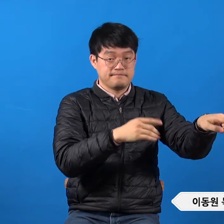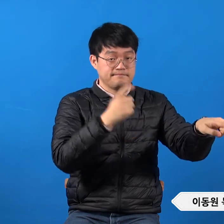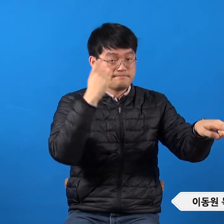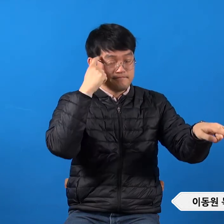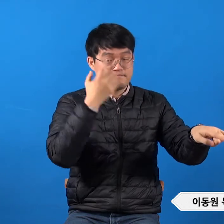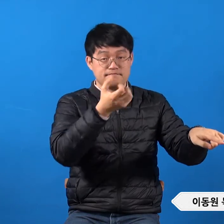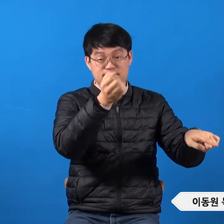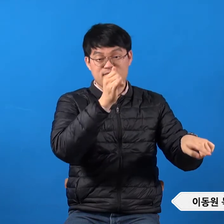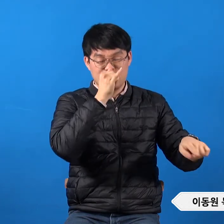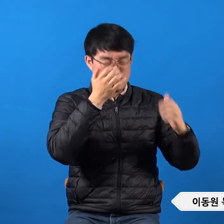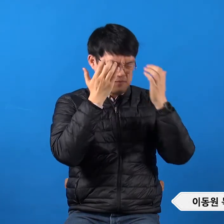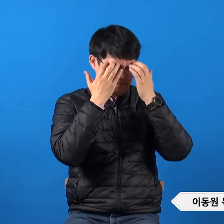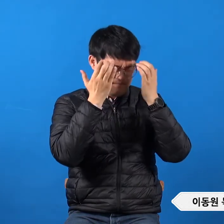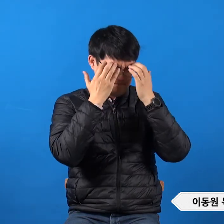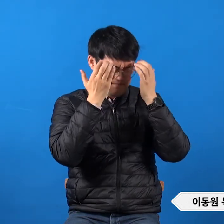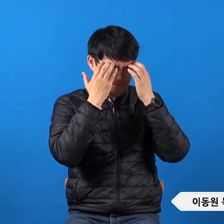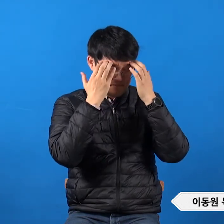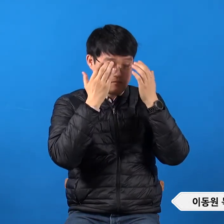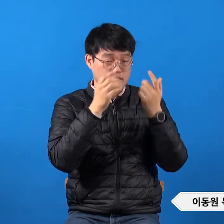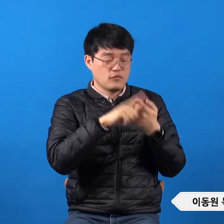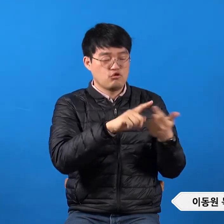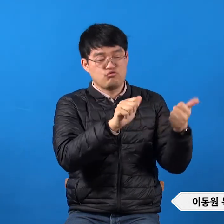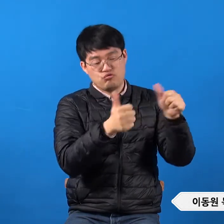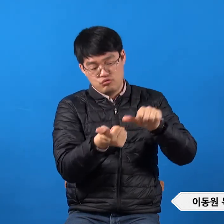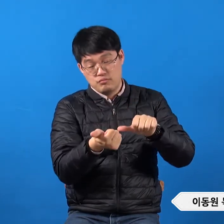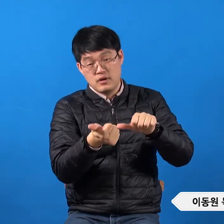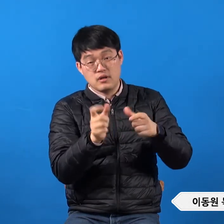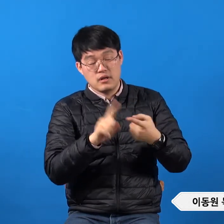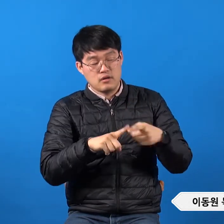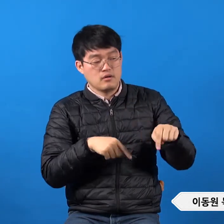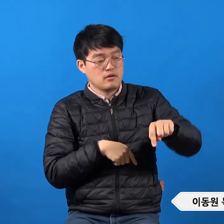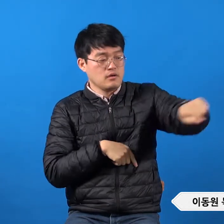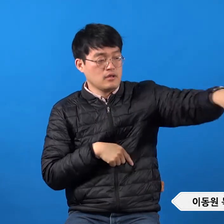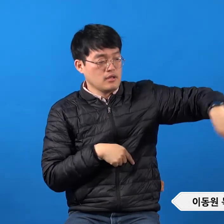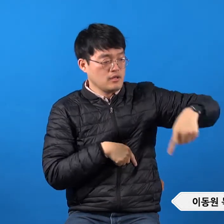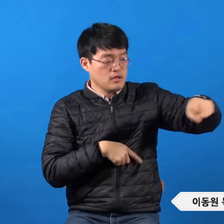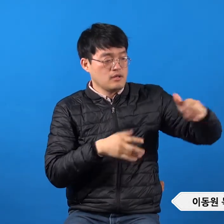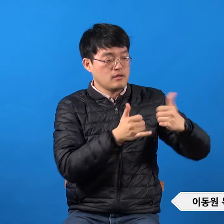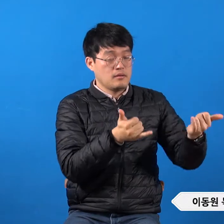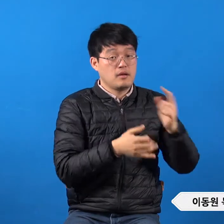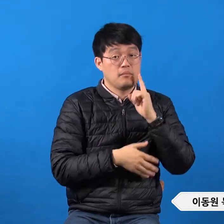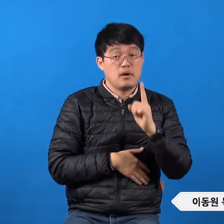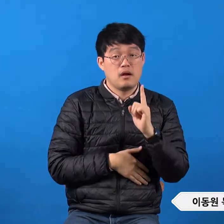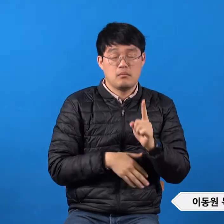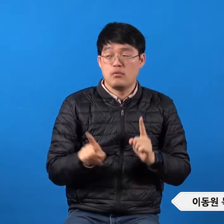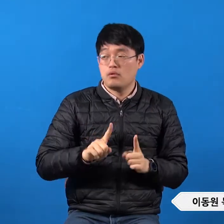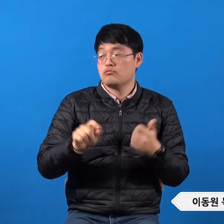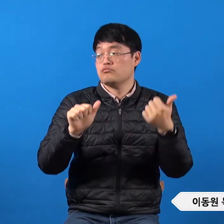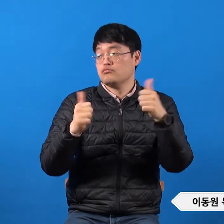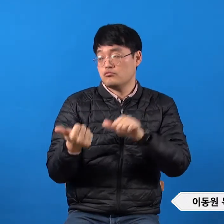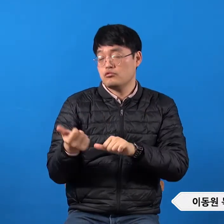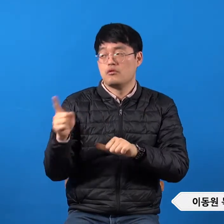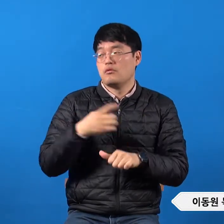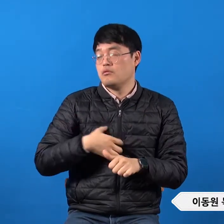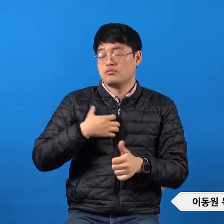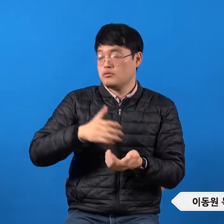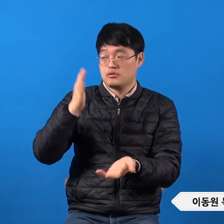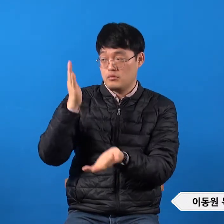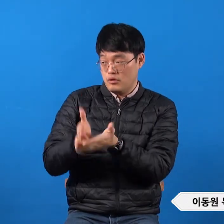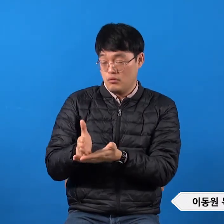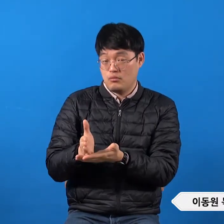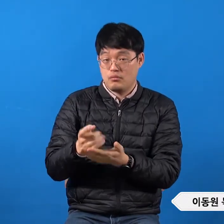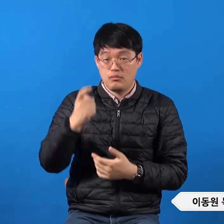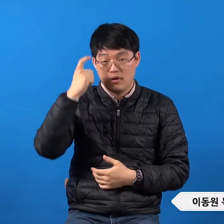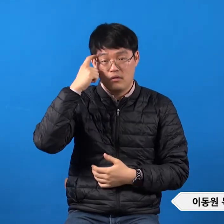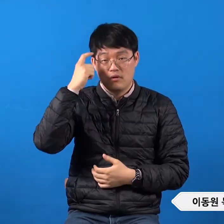있습니다. 예컨대 고난의 극치인 죽음을 말할 때 에피큐리안들은 이렇게 말합니다. 죽음에 대해서 너무